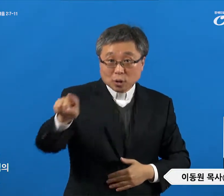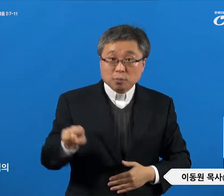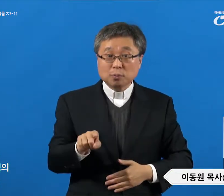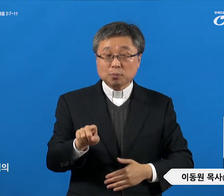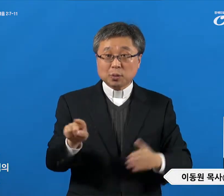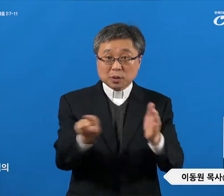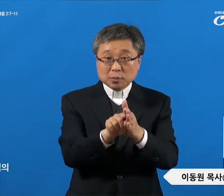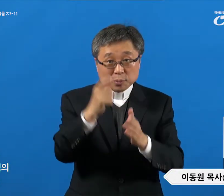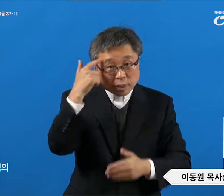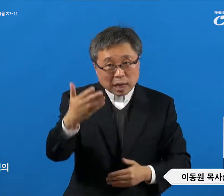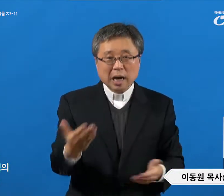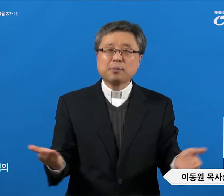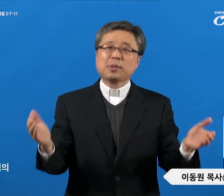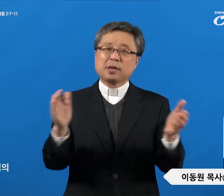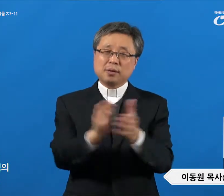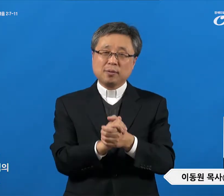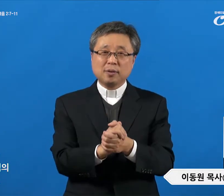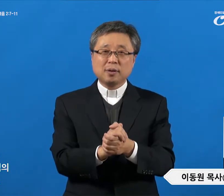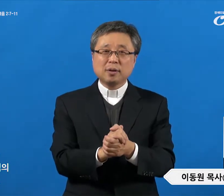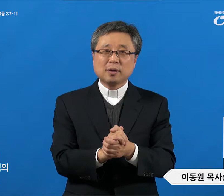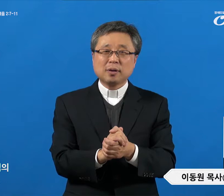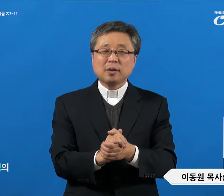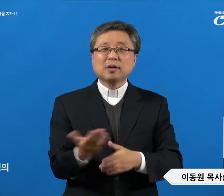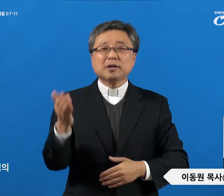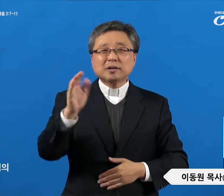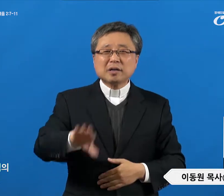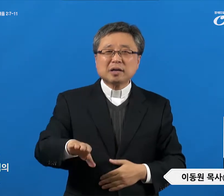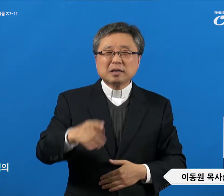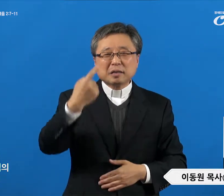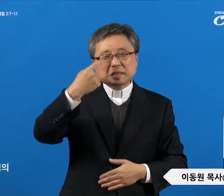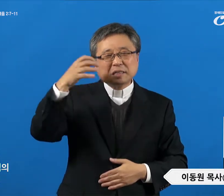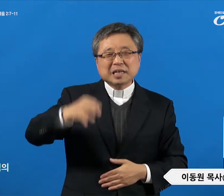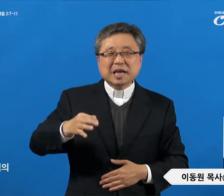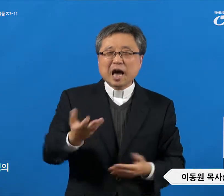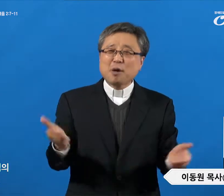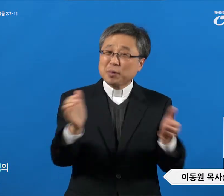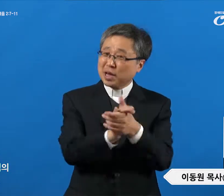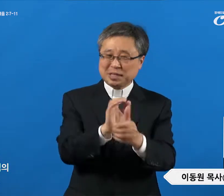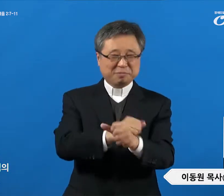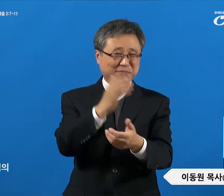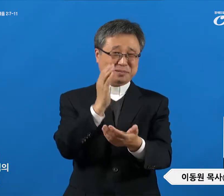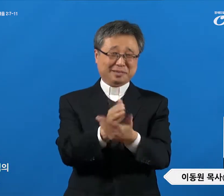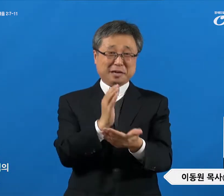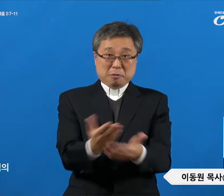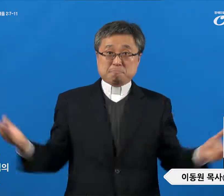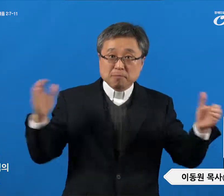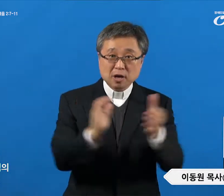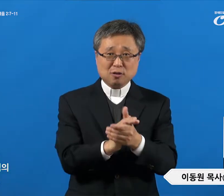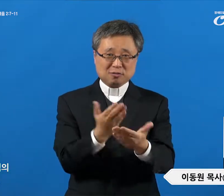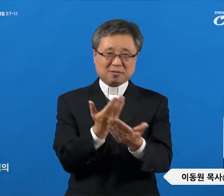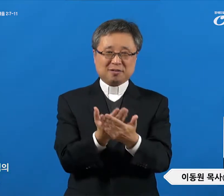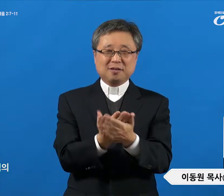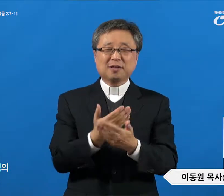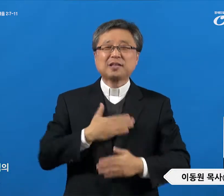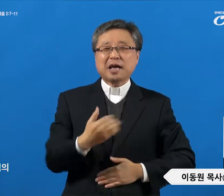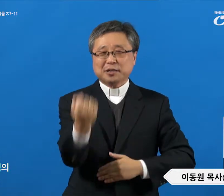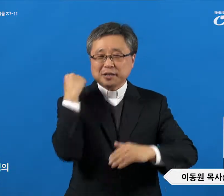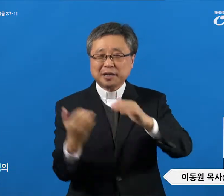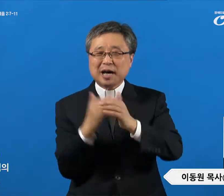믿으십니까? 근데 그렇게 그냥 싱겁게 하면요. 내가 하나님의 동력자다. 전능하신 하나님의 내가 같이